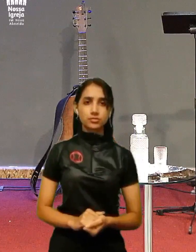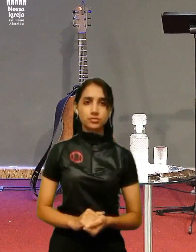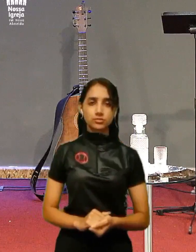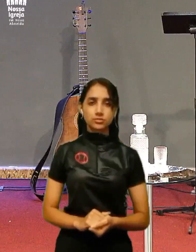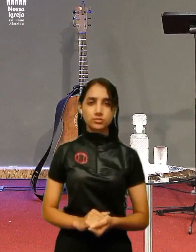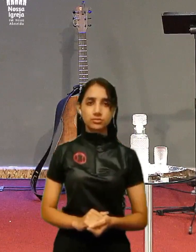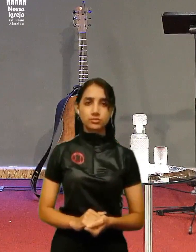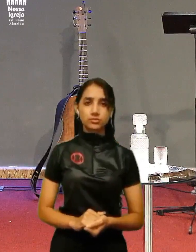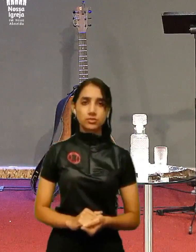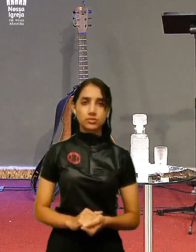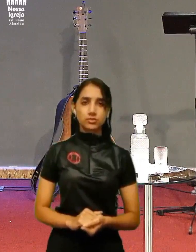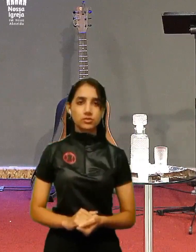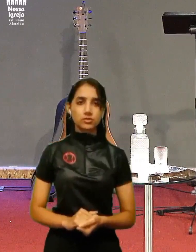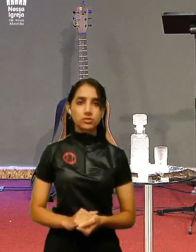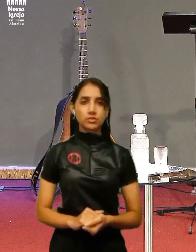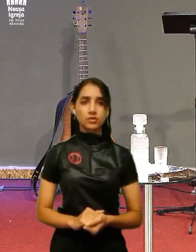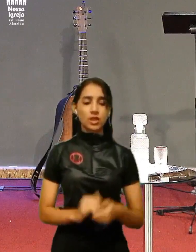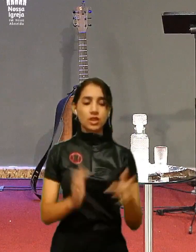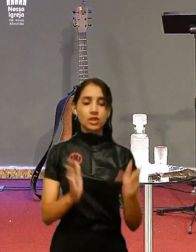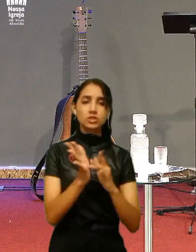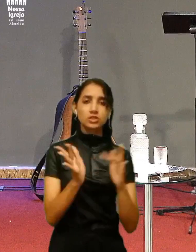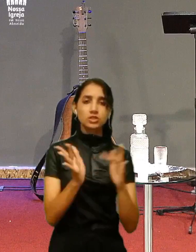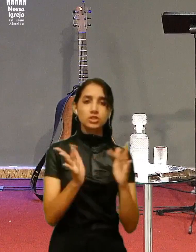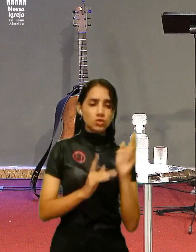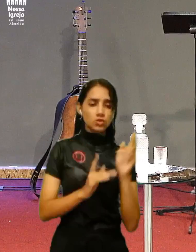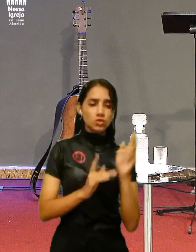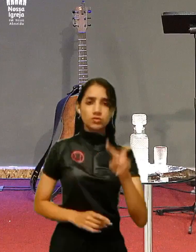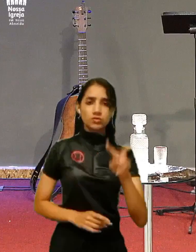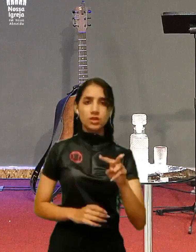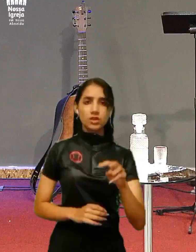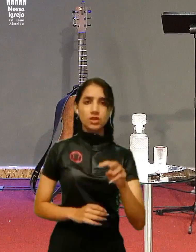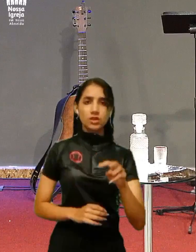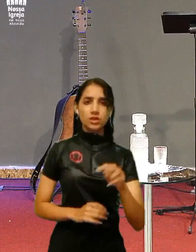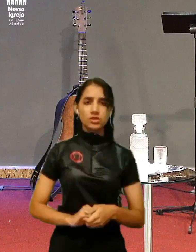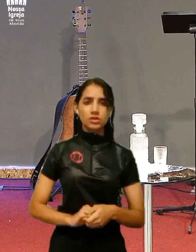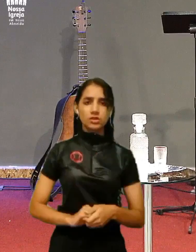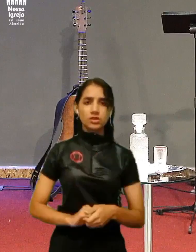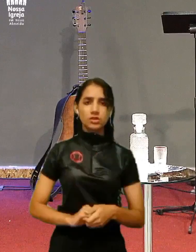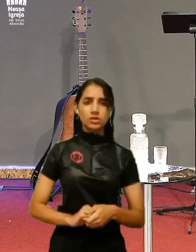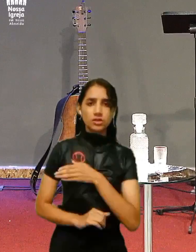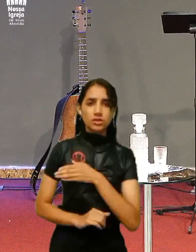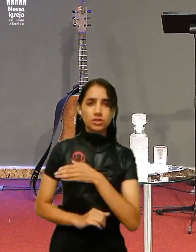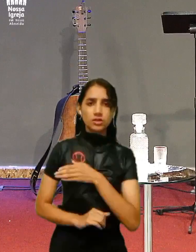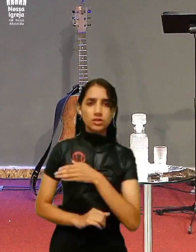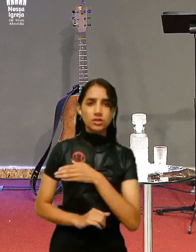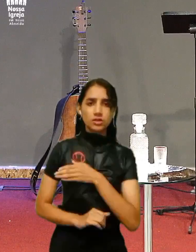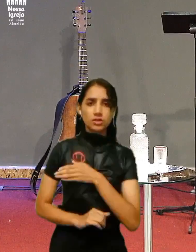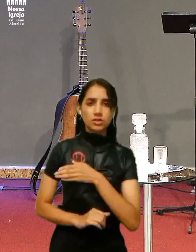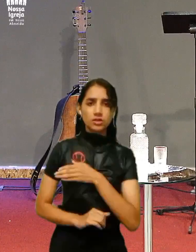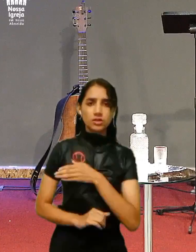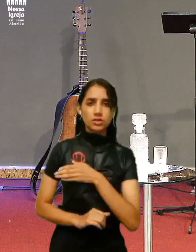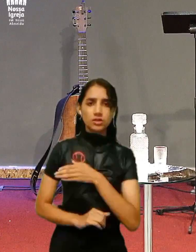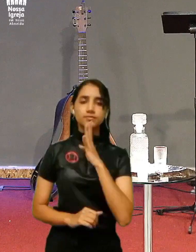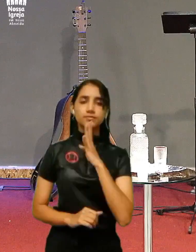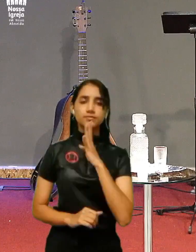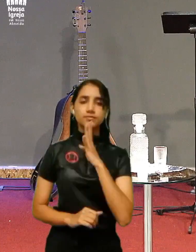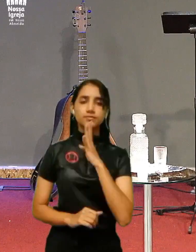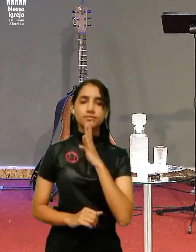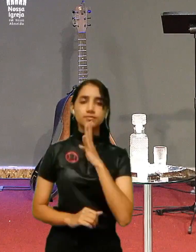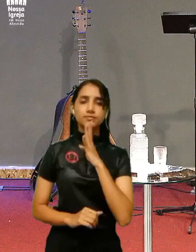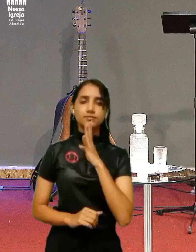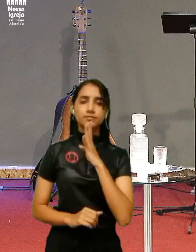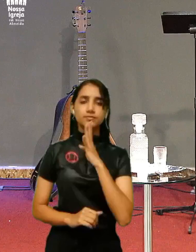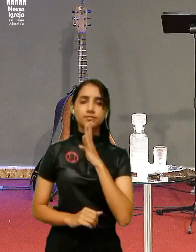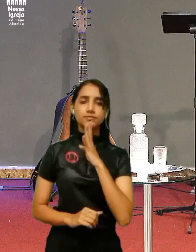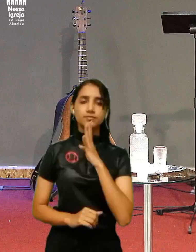O Senhor Jesus olha e diz: eu conheço as suas obras, cidadão. Eu sei o que você está fazendo.